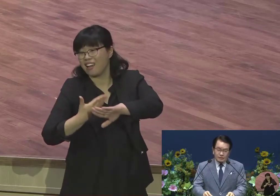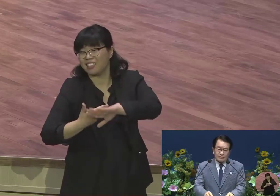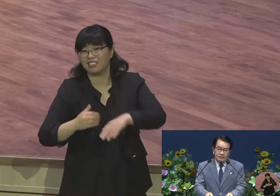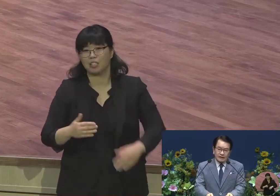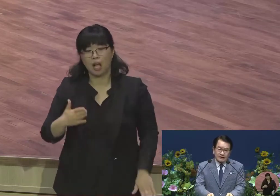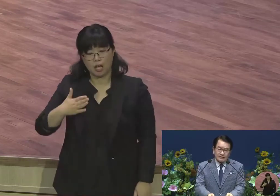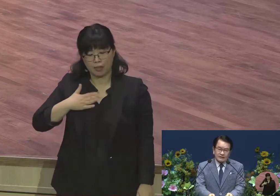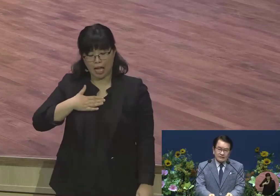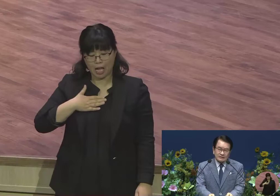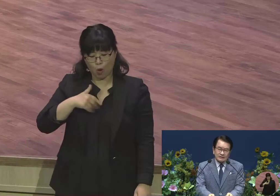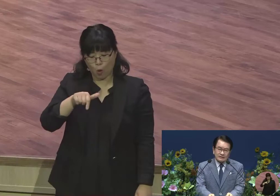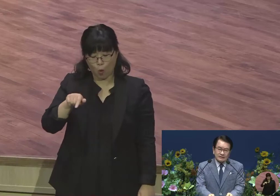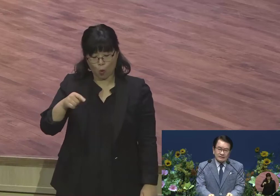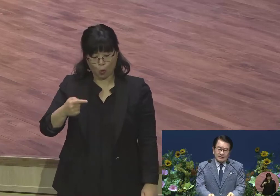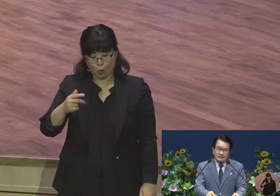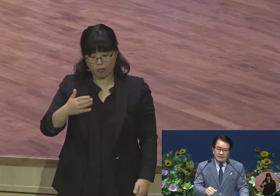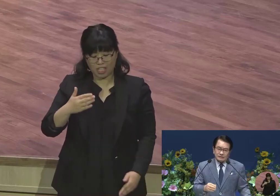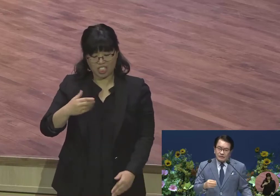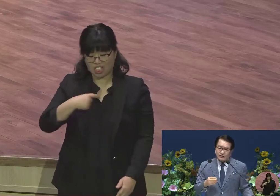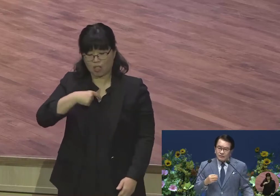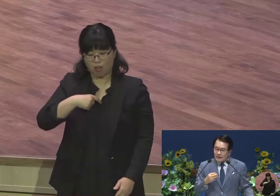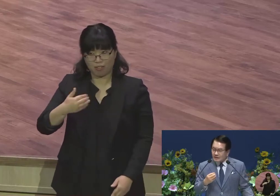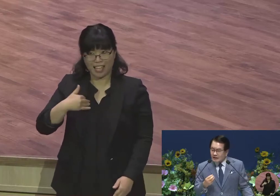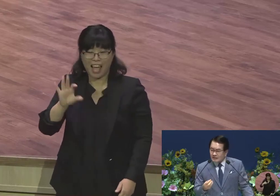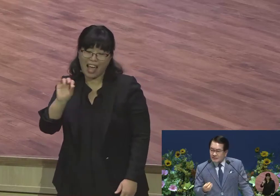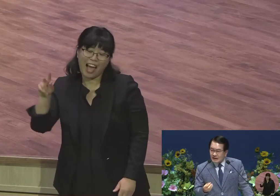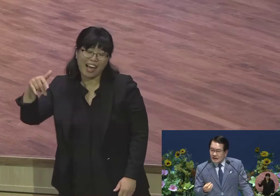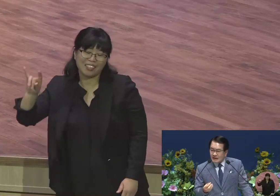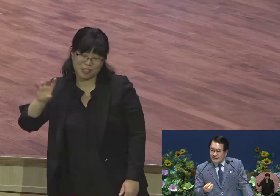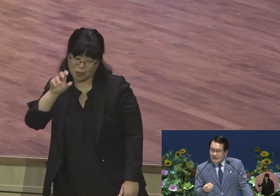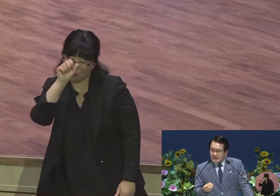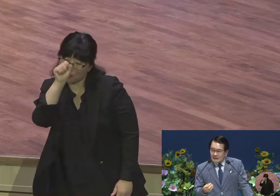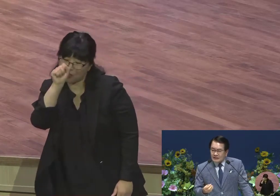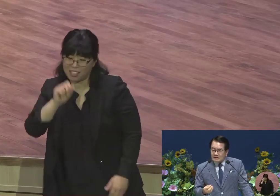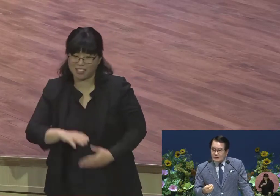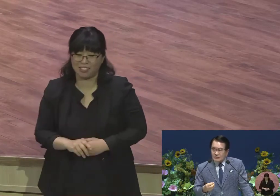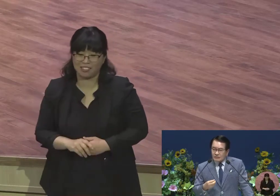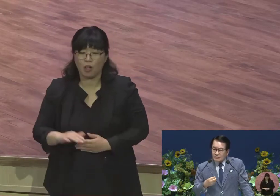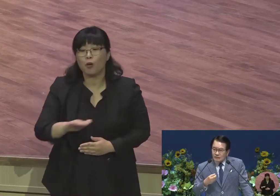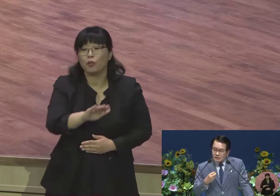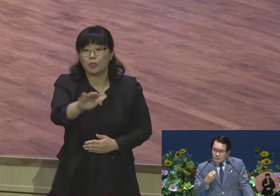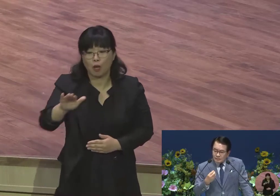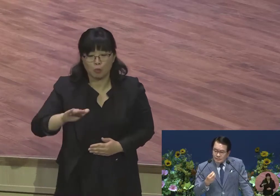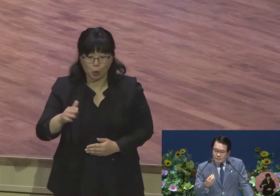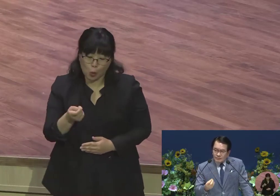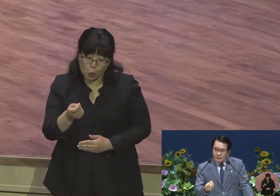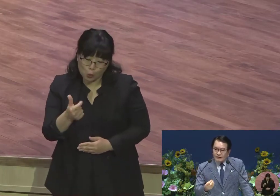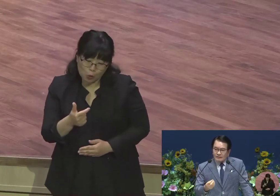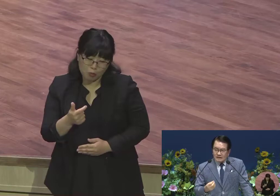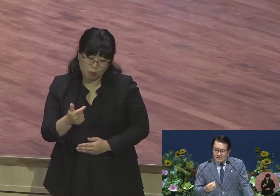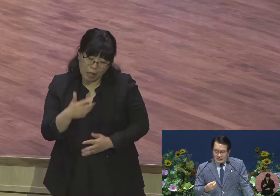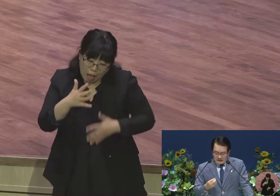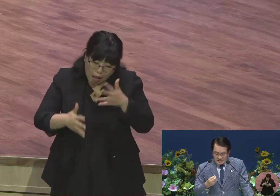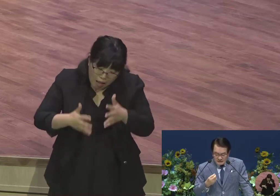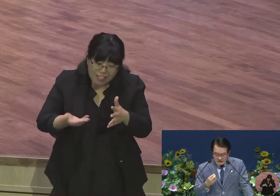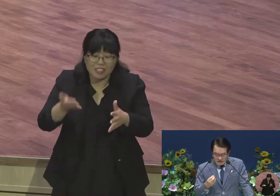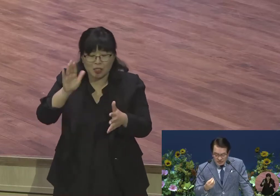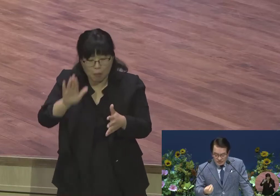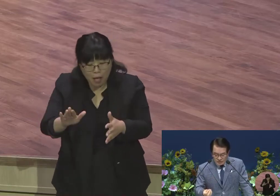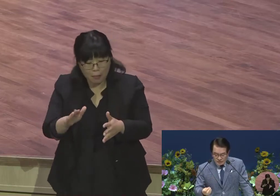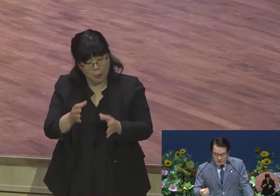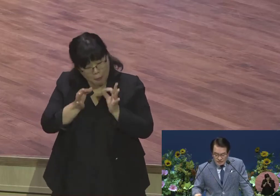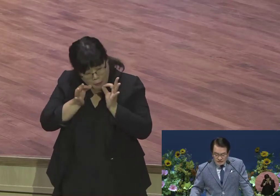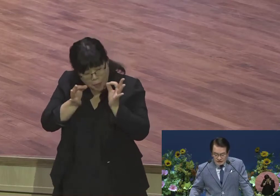영적으로요 가정에서 소통되기 바랍니다 영적으로 부모와 자녀간의